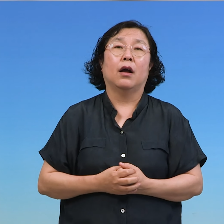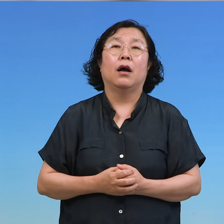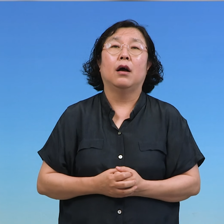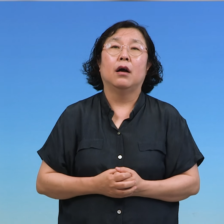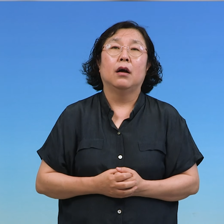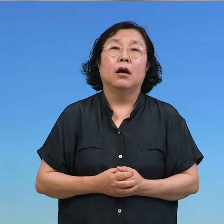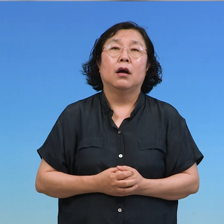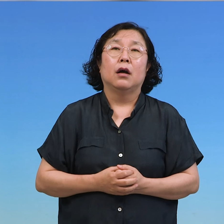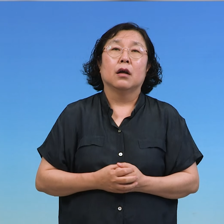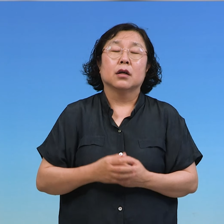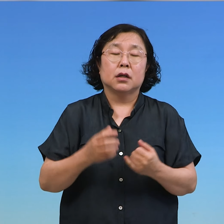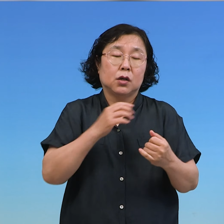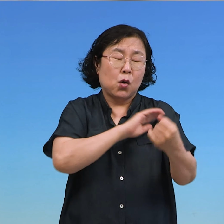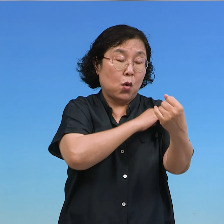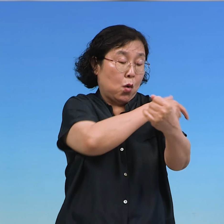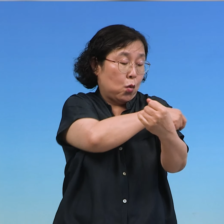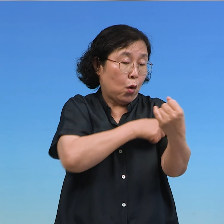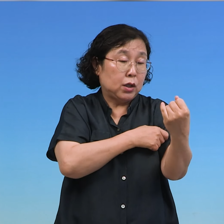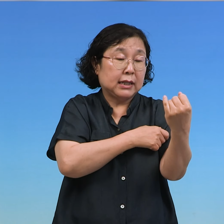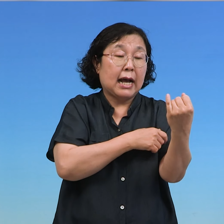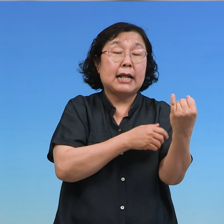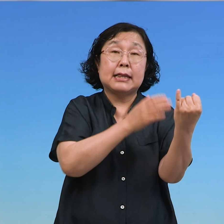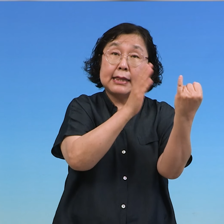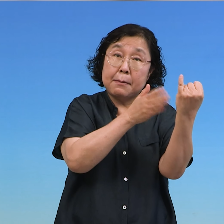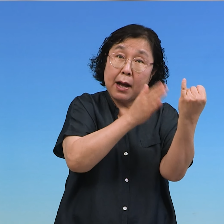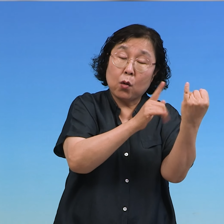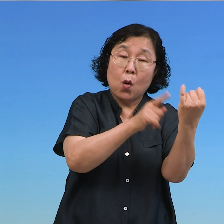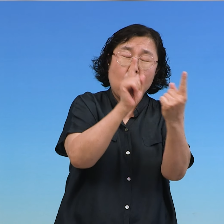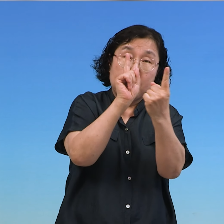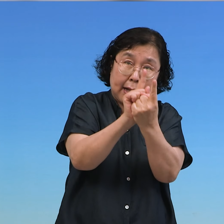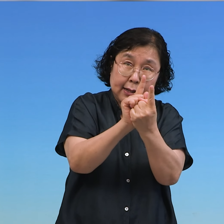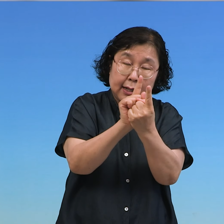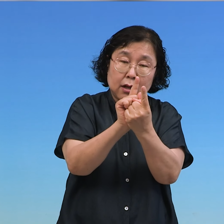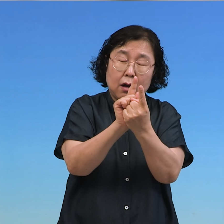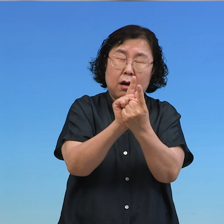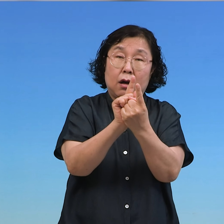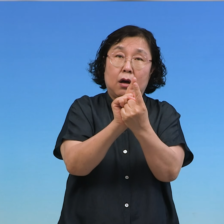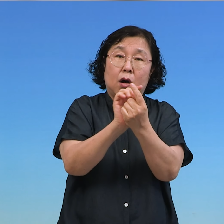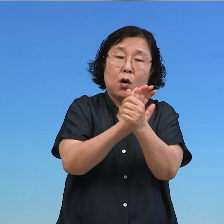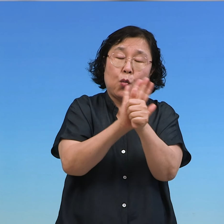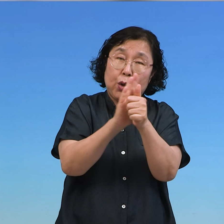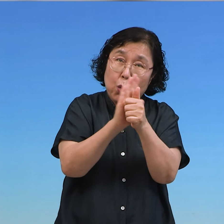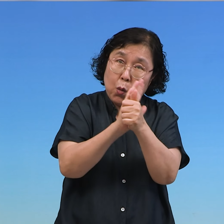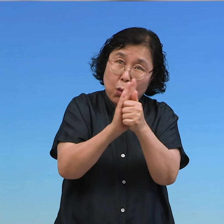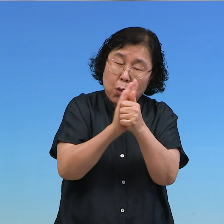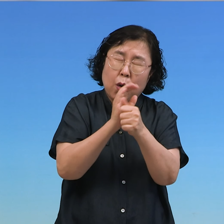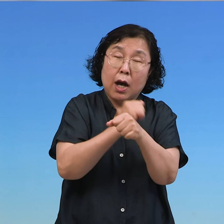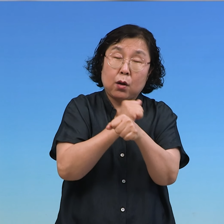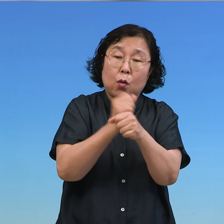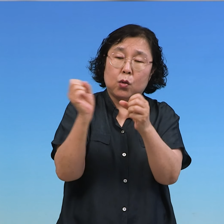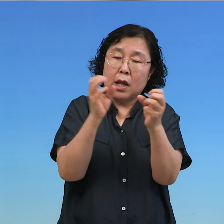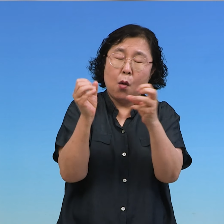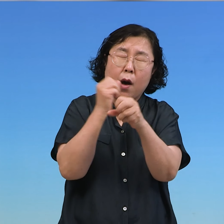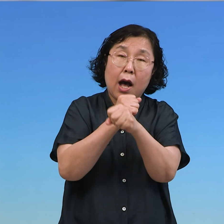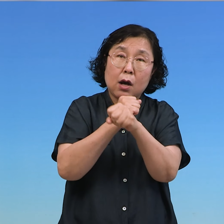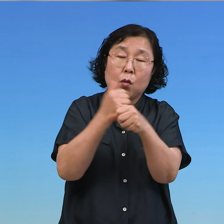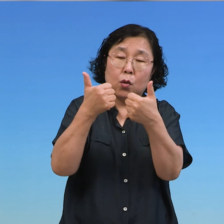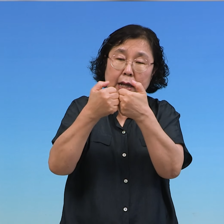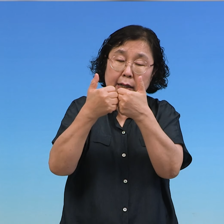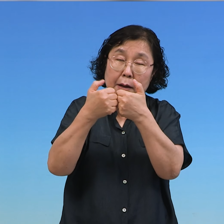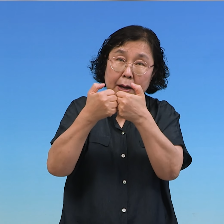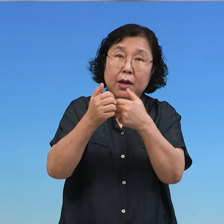왜? 몇 번이나 그런 검증이 있었거든요 그래서 이 권사님이 그분을 만나서 대화하고